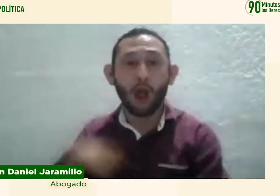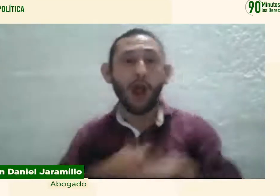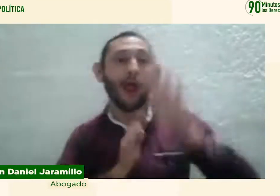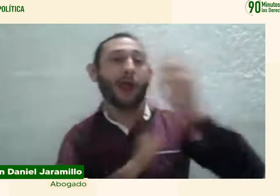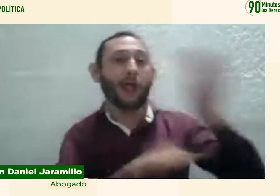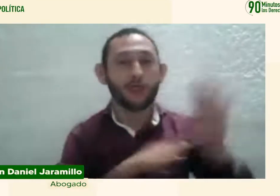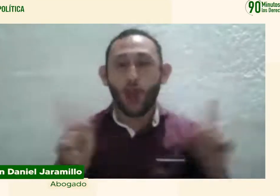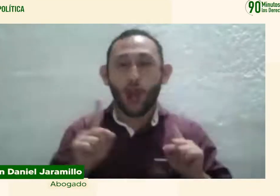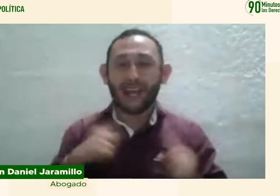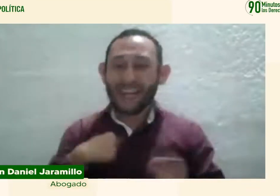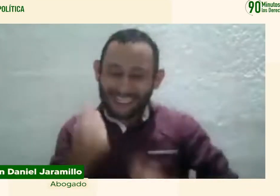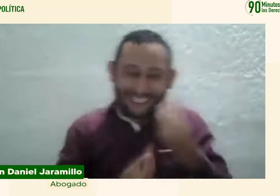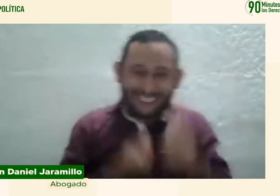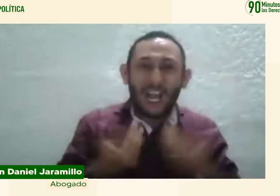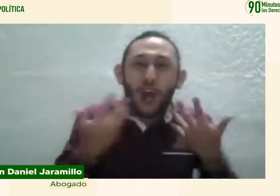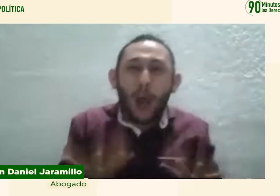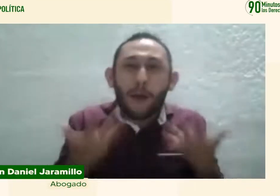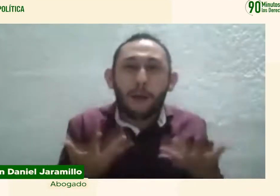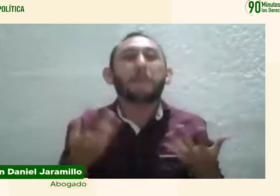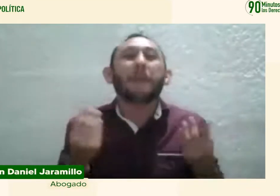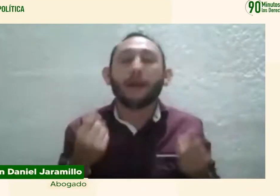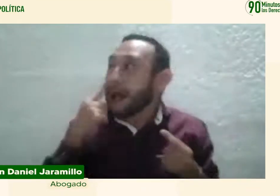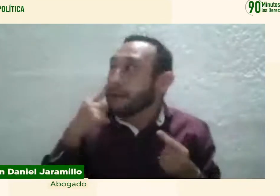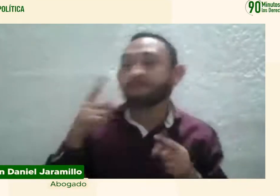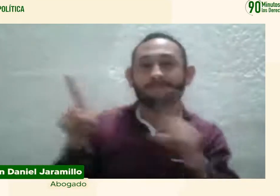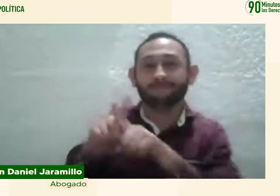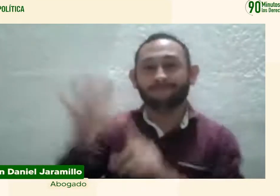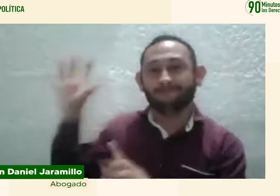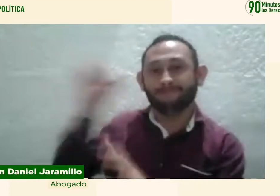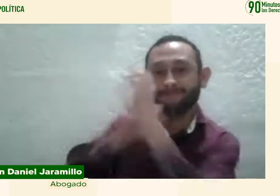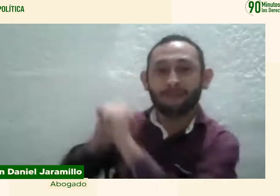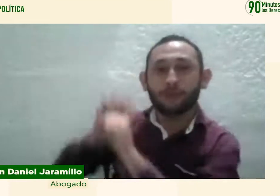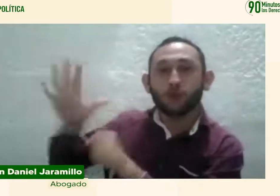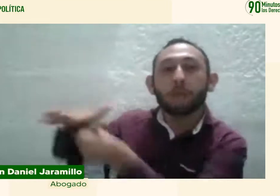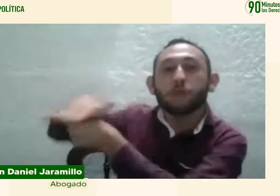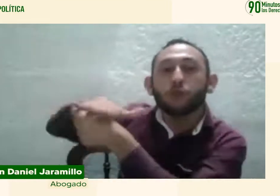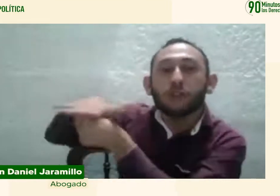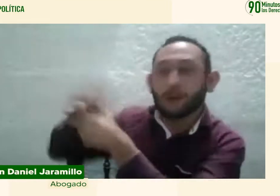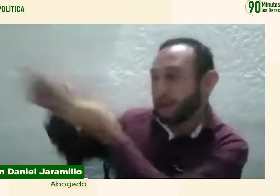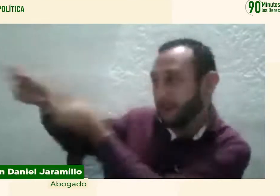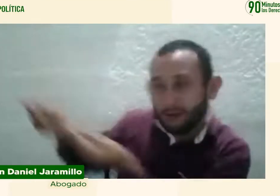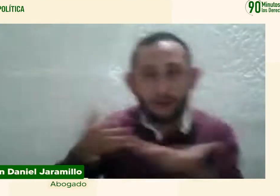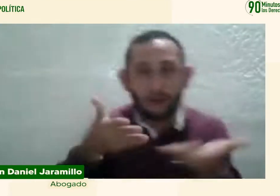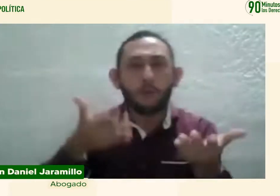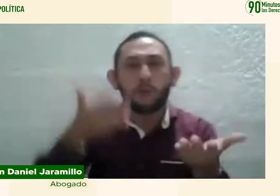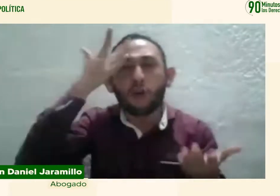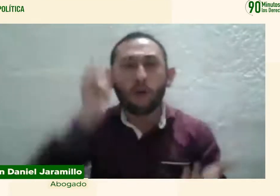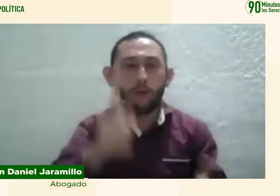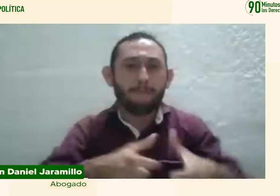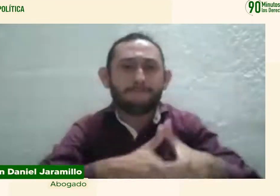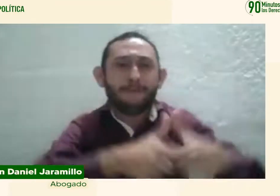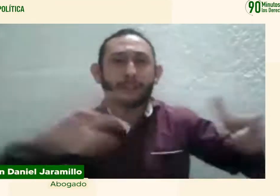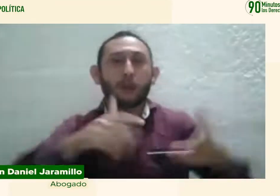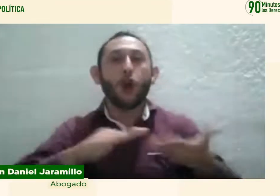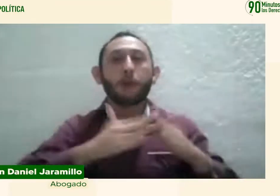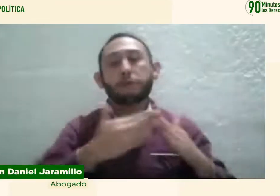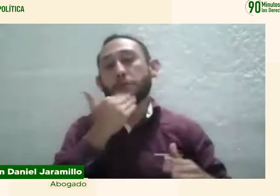todo el tiempo en organizarse y mostrarnos a nosotros no es que nos tengamos que enfocar y de pronto irnos por algún